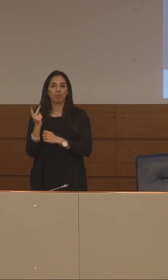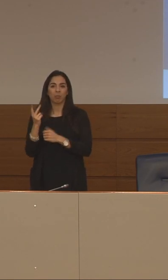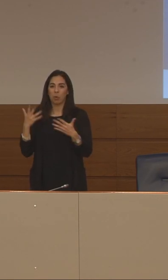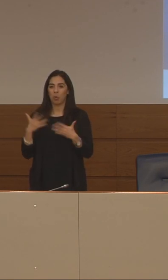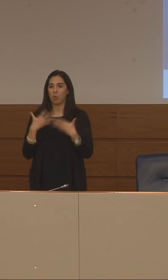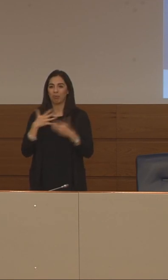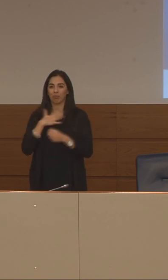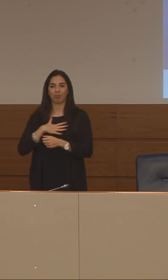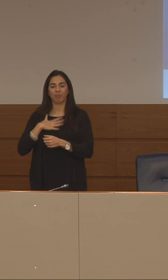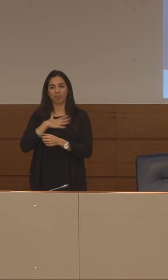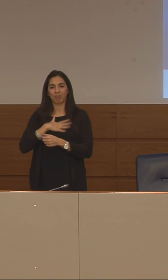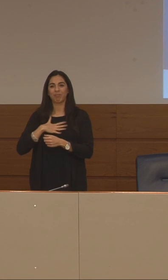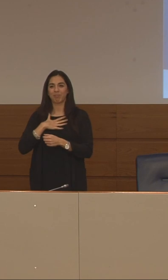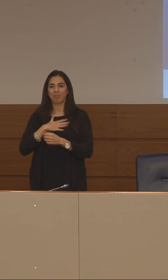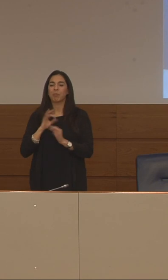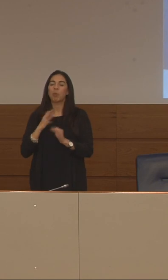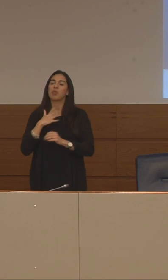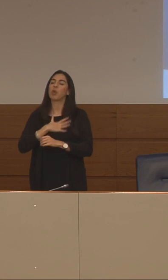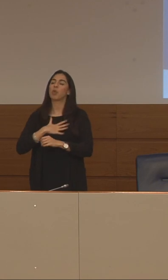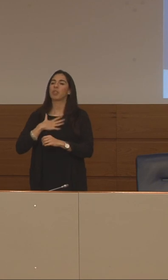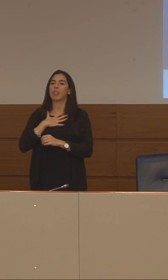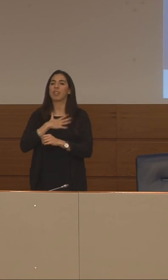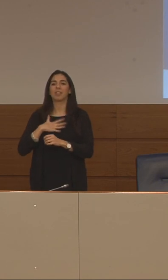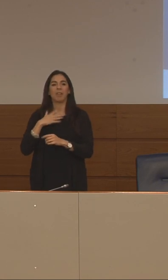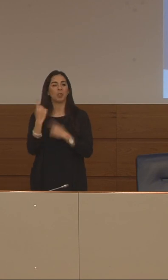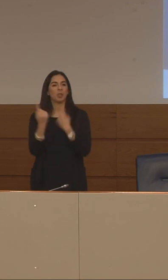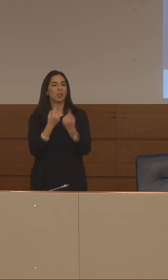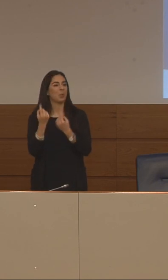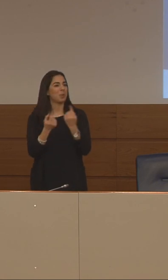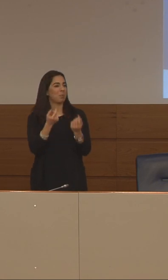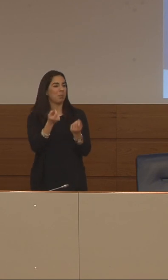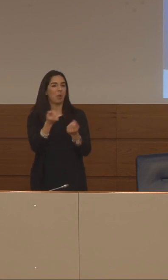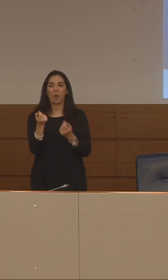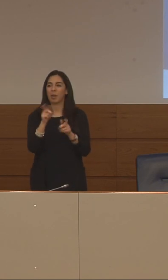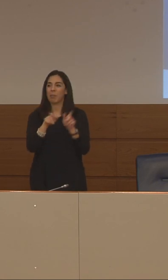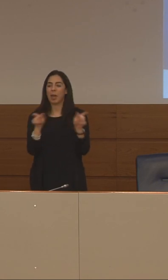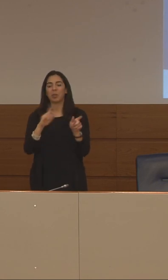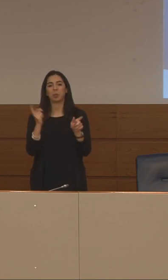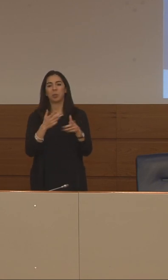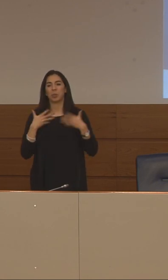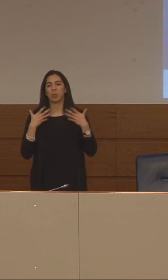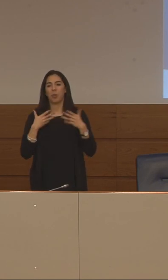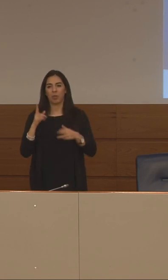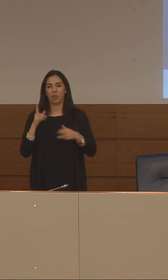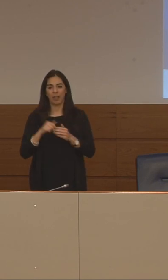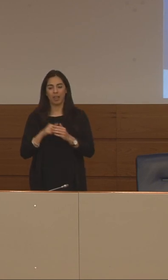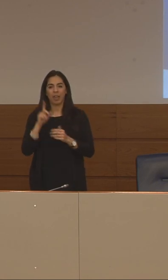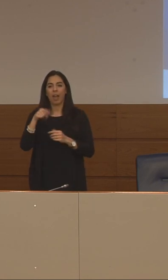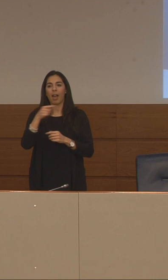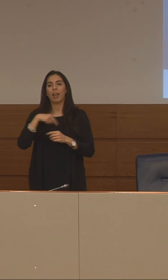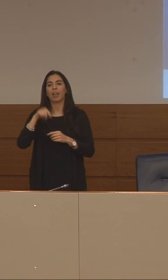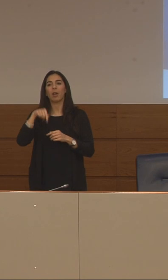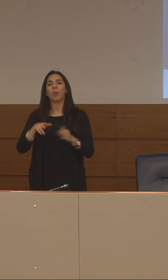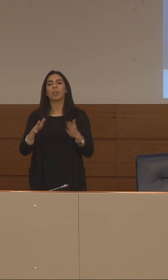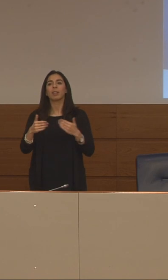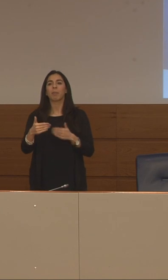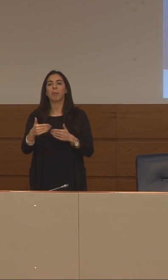compiaciuto compiaciuto di questa cosa e siamo tutti quanti più contenti anche noi al dipartimento